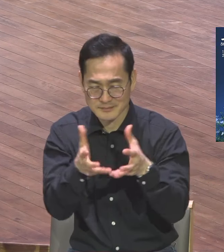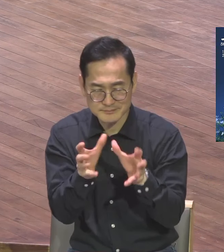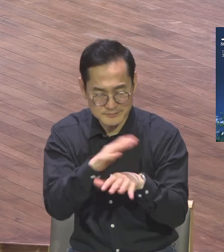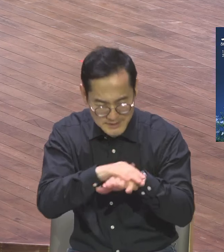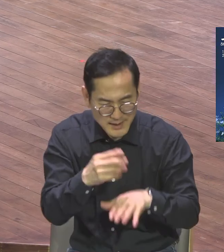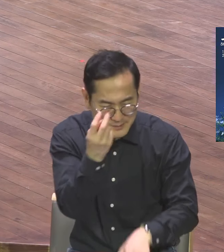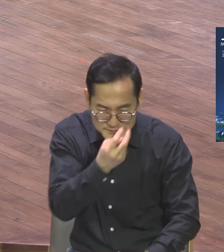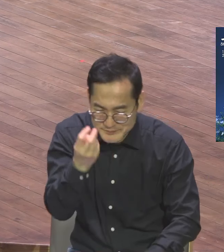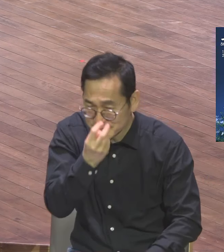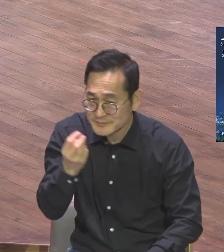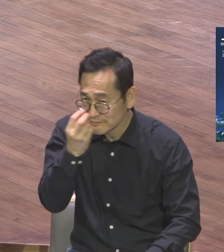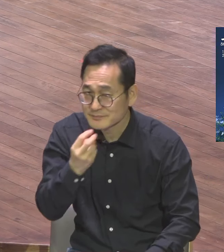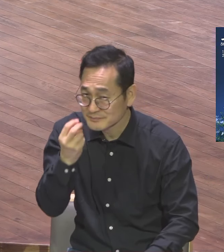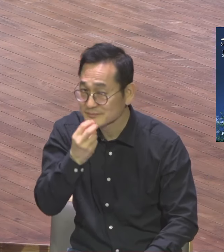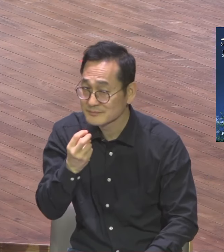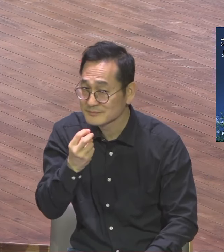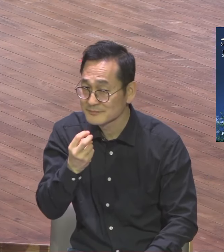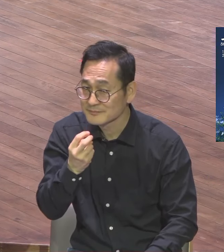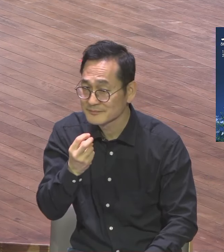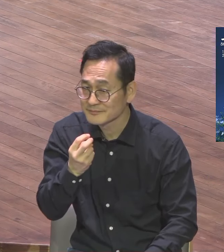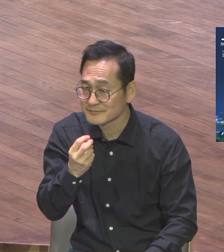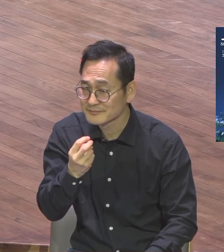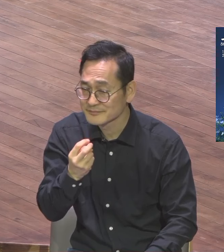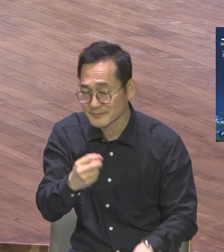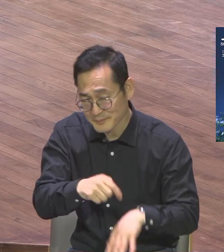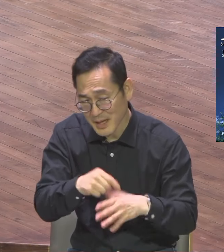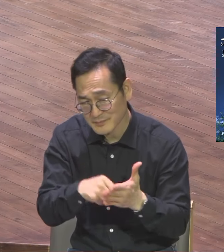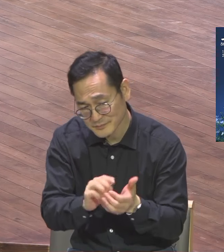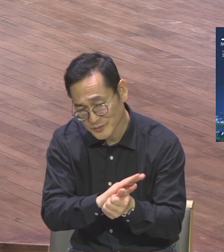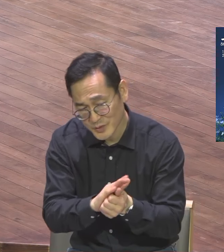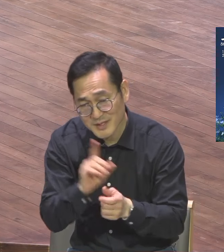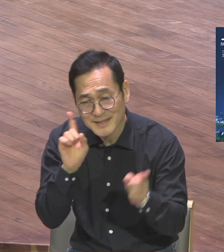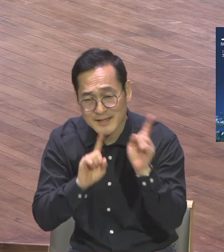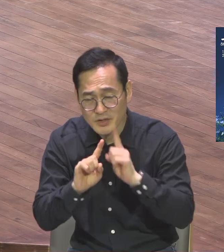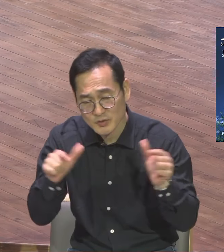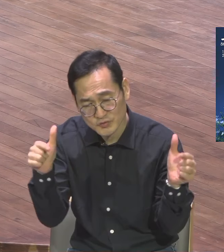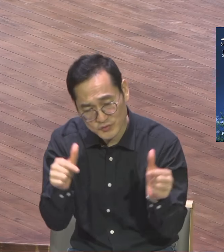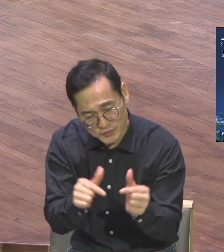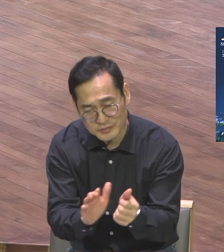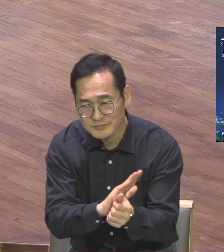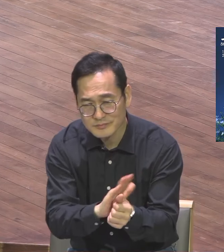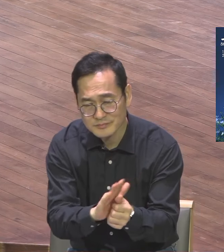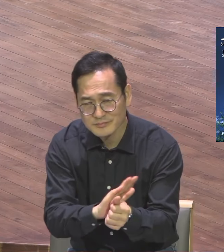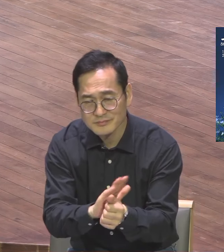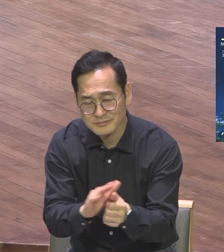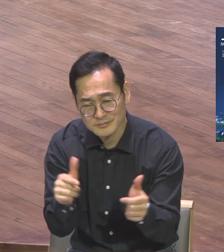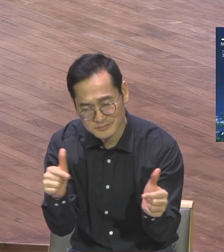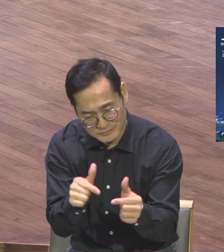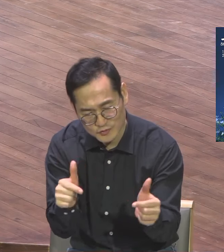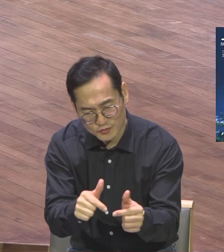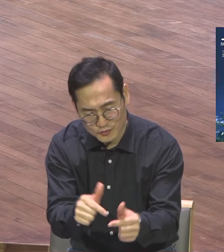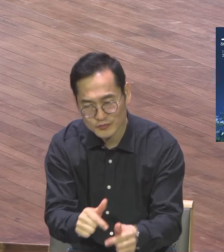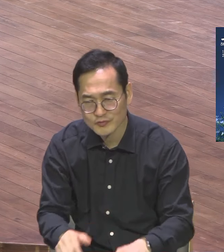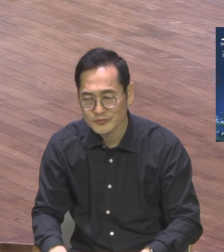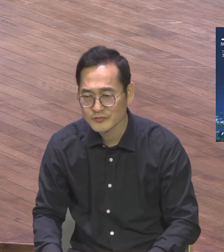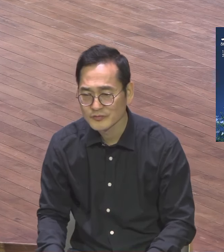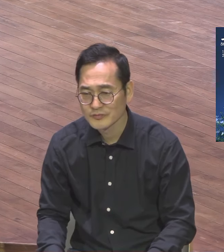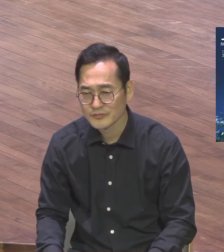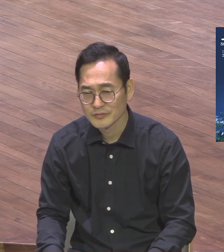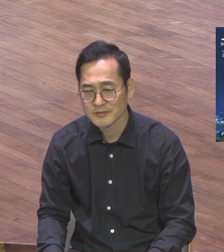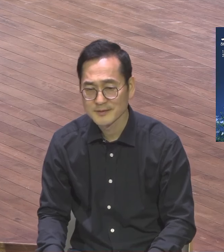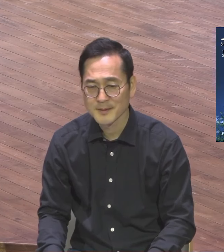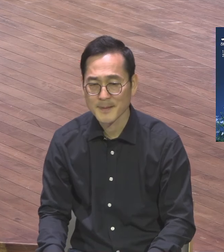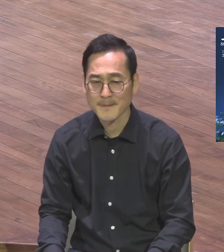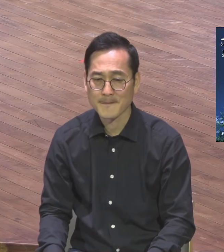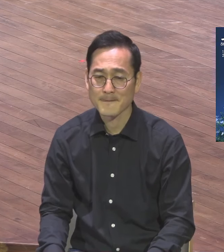거예요. 사람들이 마음을 그렇게 상처를 받지 않았는지 실족 안 했는지 힘이 빠졌는지.